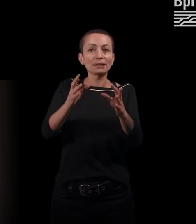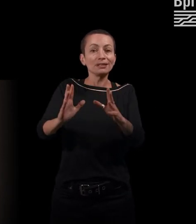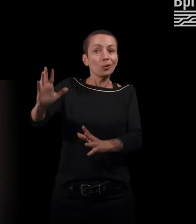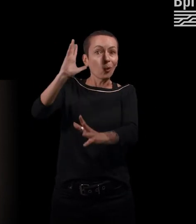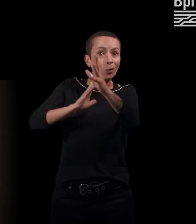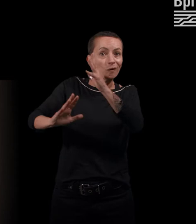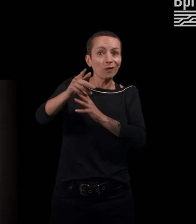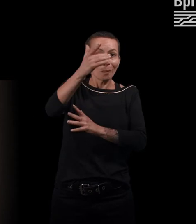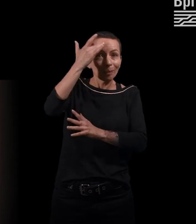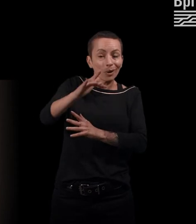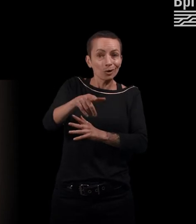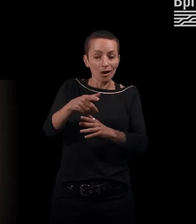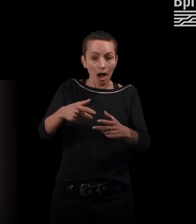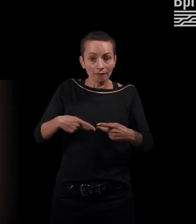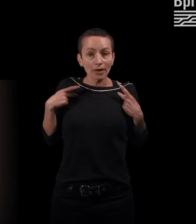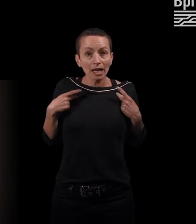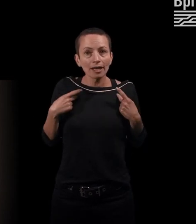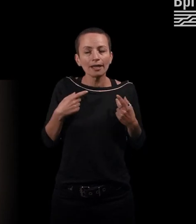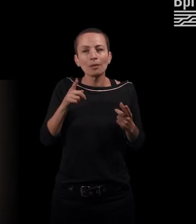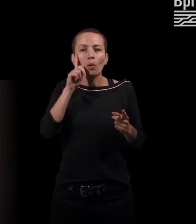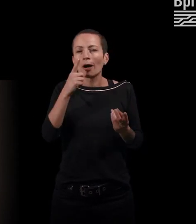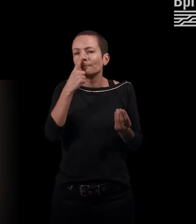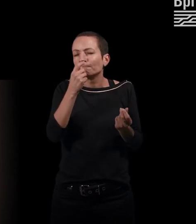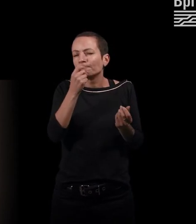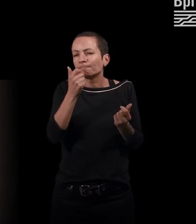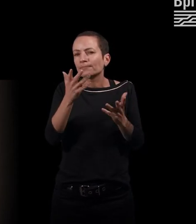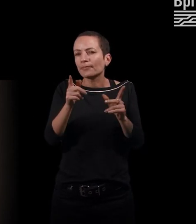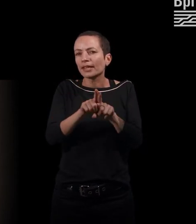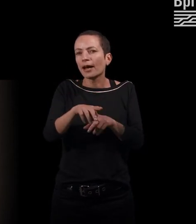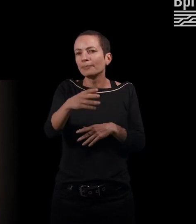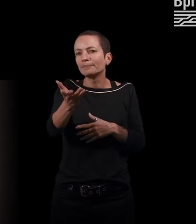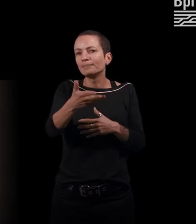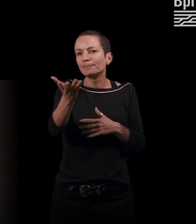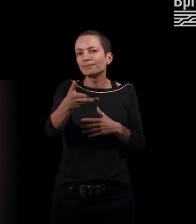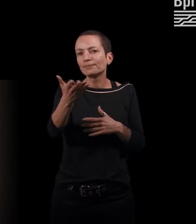que vous ne connaissiez pas. C'est une espèce... Je trouve qu'il y a quelque chose de l'ordre aussi